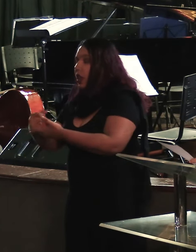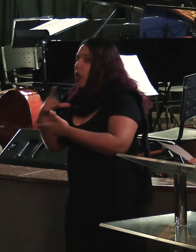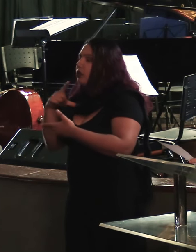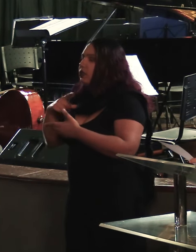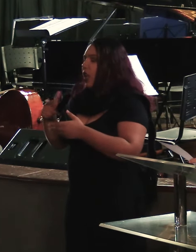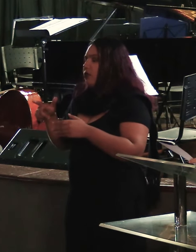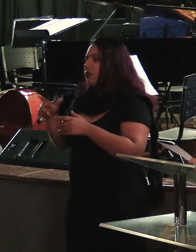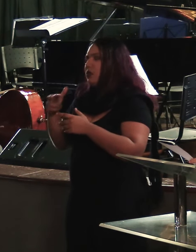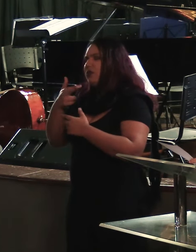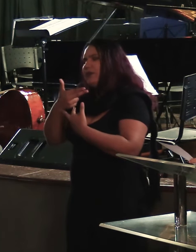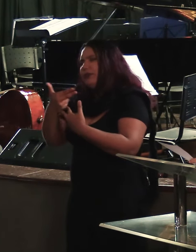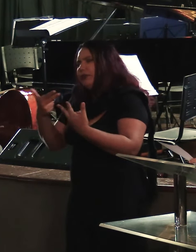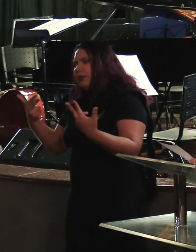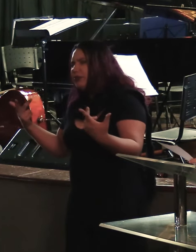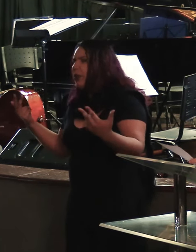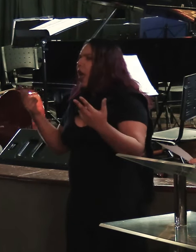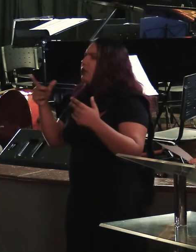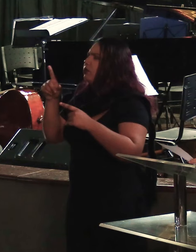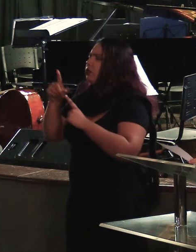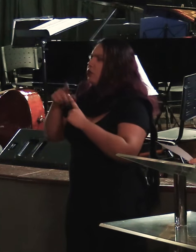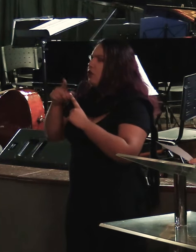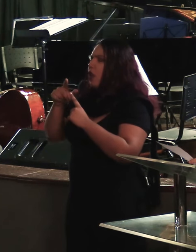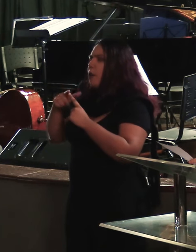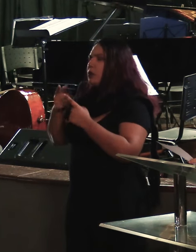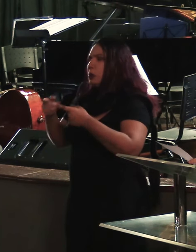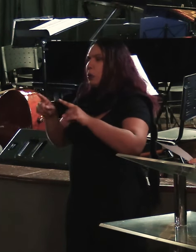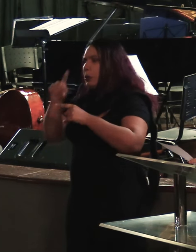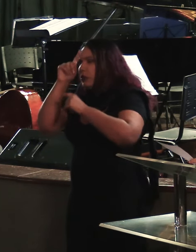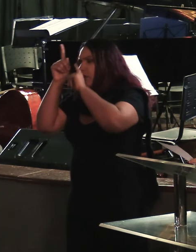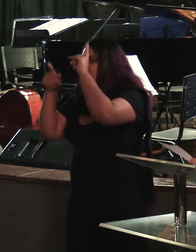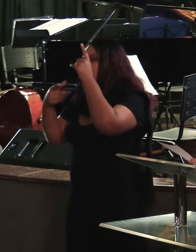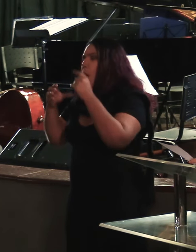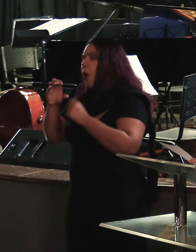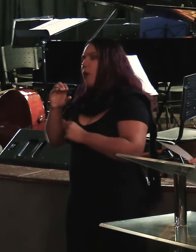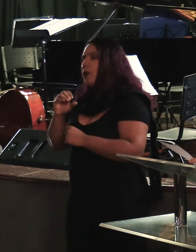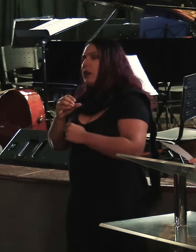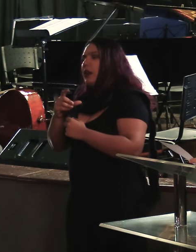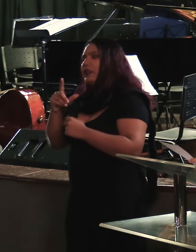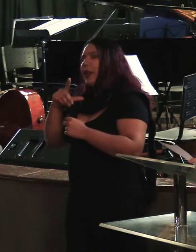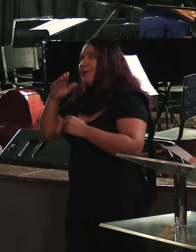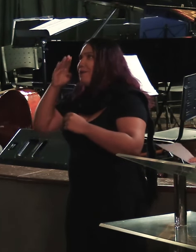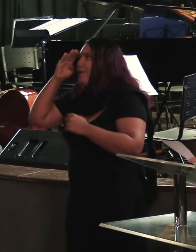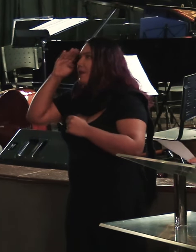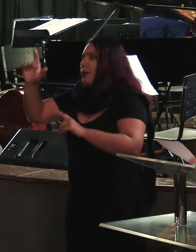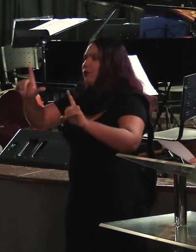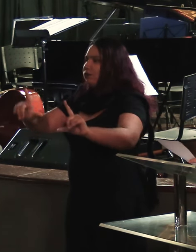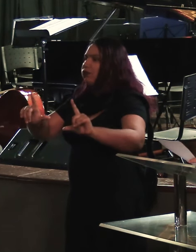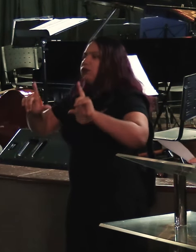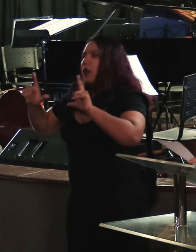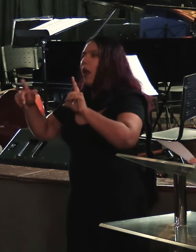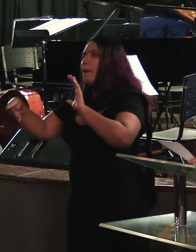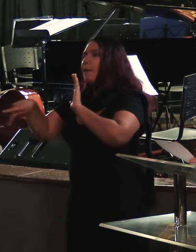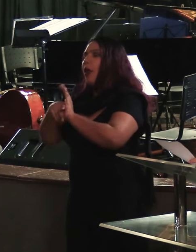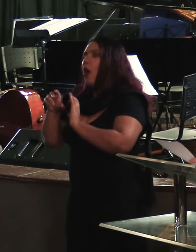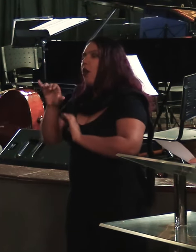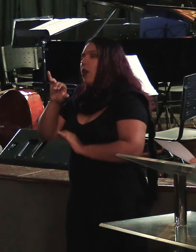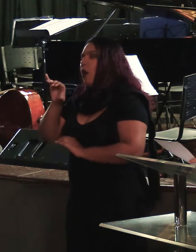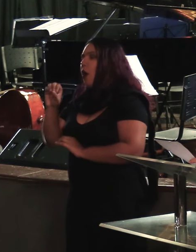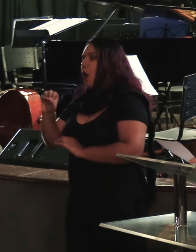obras célebres se tornaram muito populares, com destaque especial para Ode to